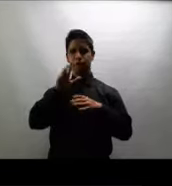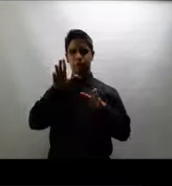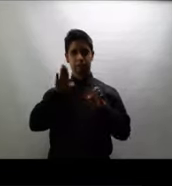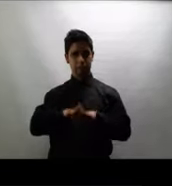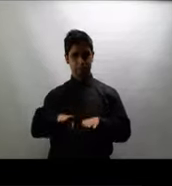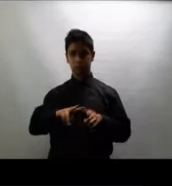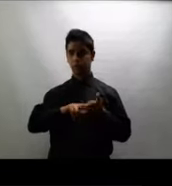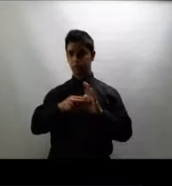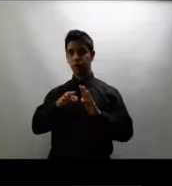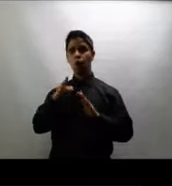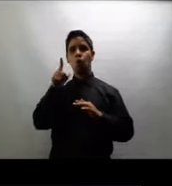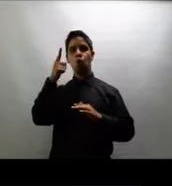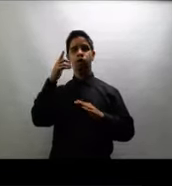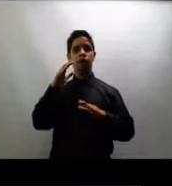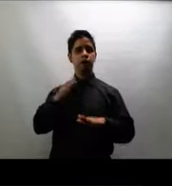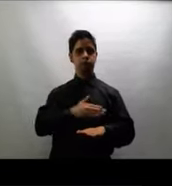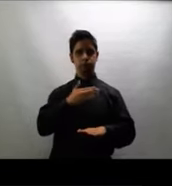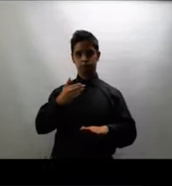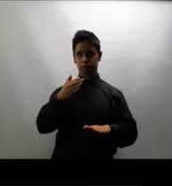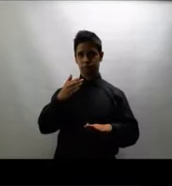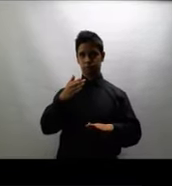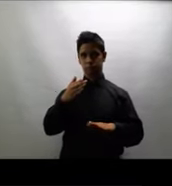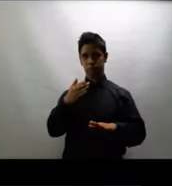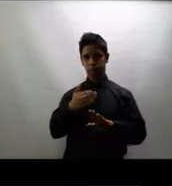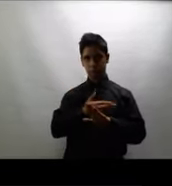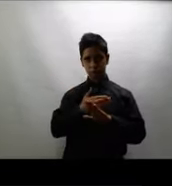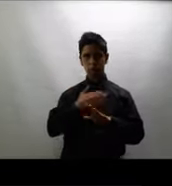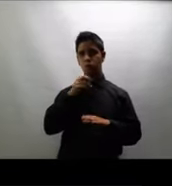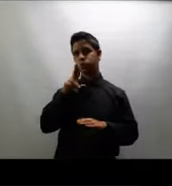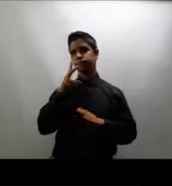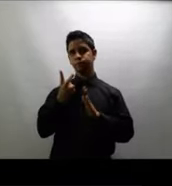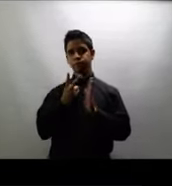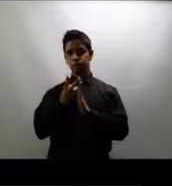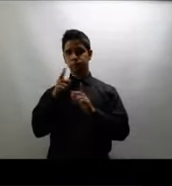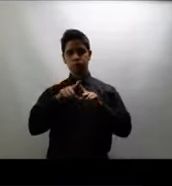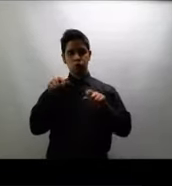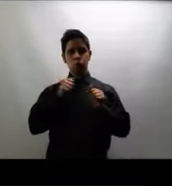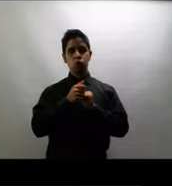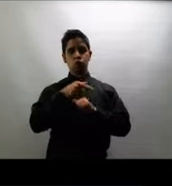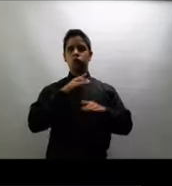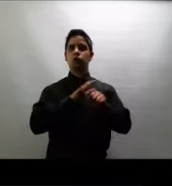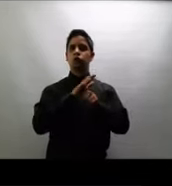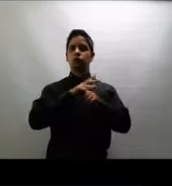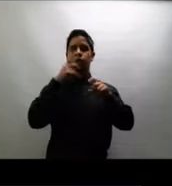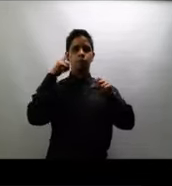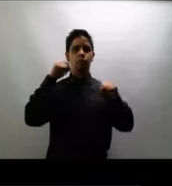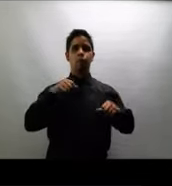lanzan una canción, y con eso, o un video, y con eso pueden entrar.